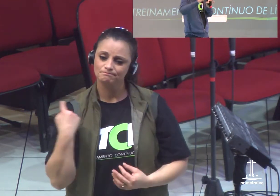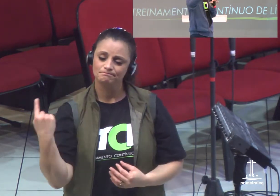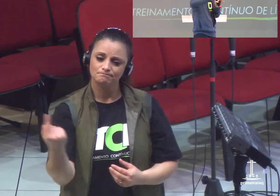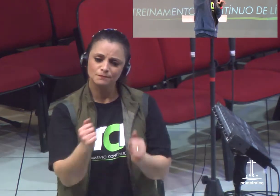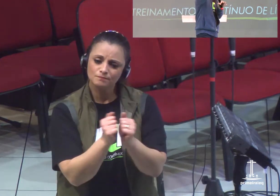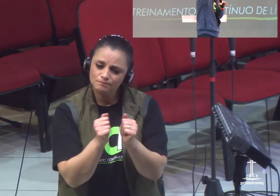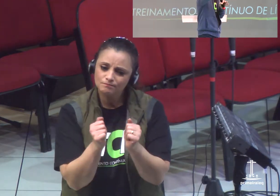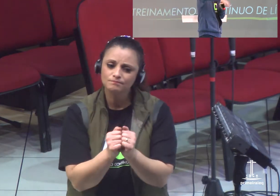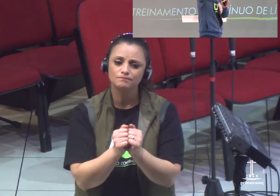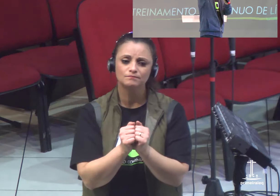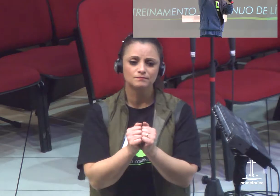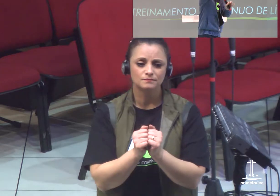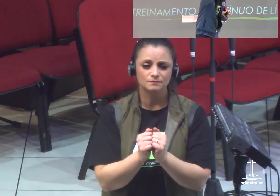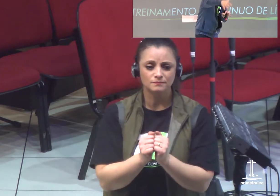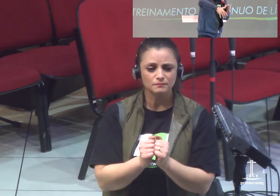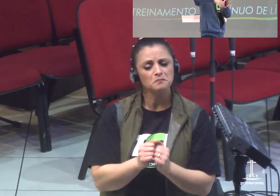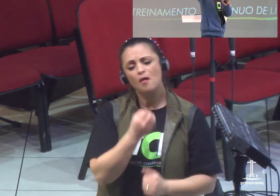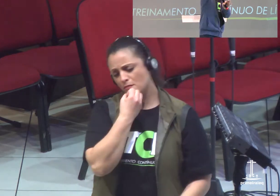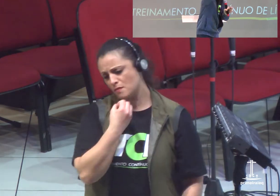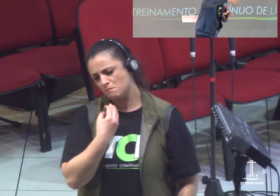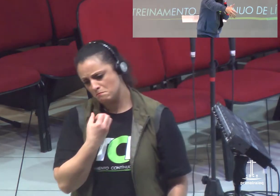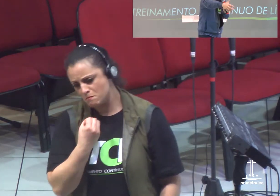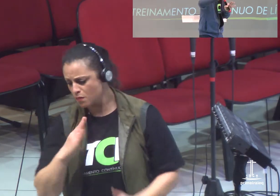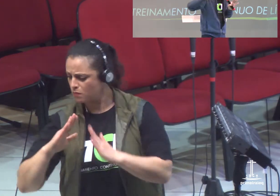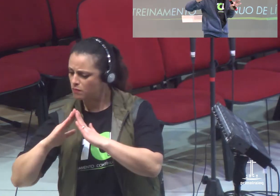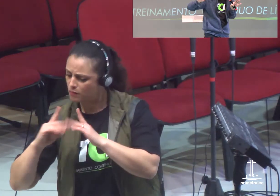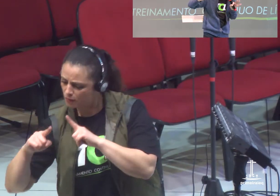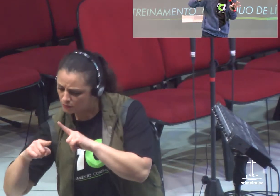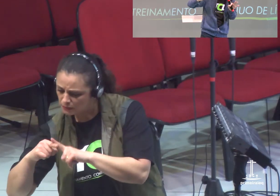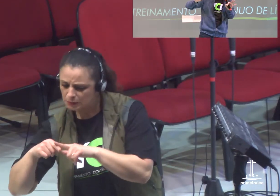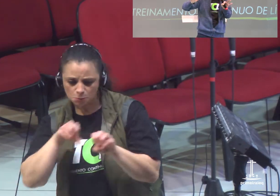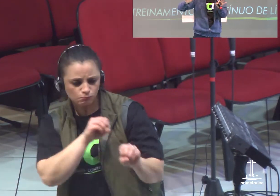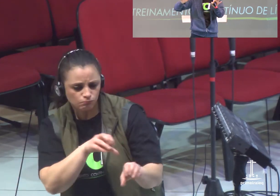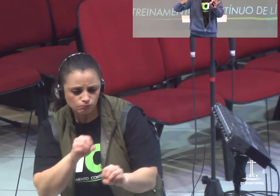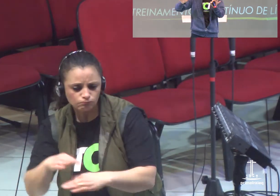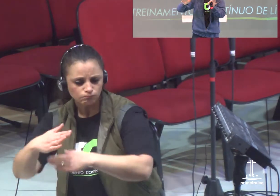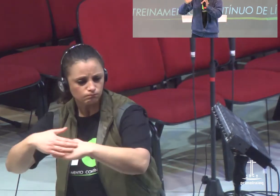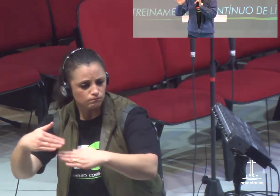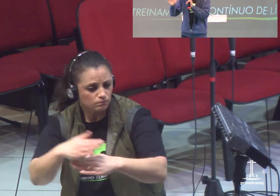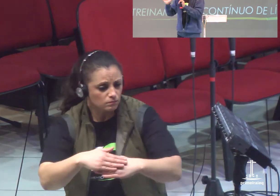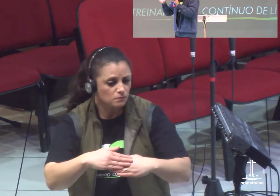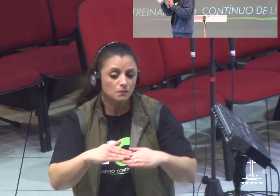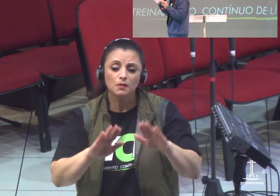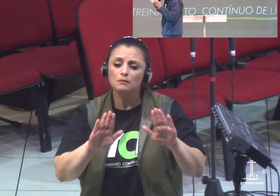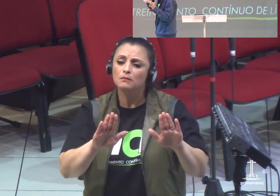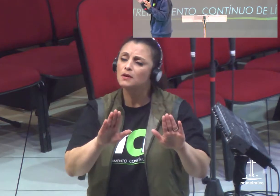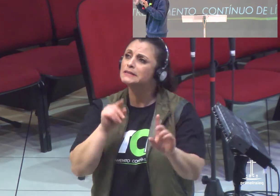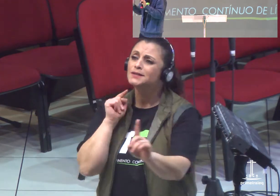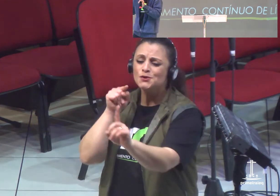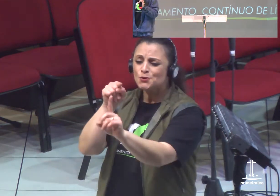Tem igreja que é só casa-lar, que bom que é a igreja, que bom que tem uma casa-lar, ok? Mas sabe qual é o